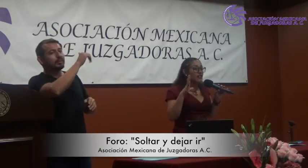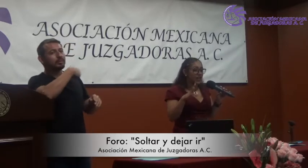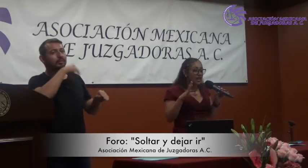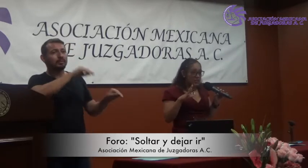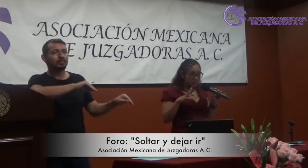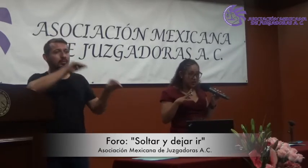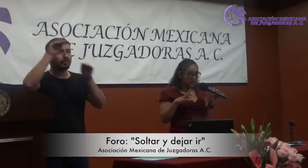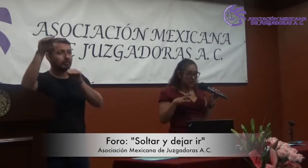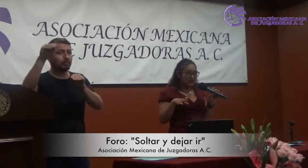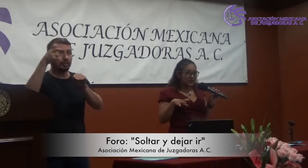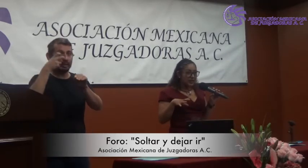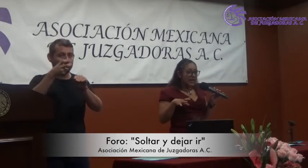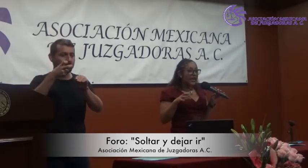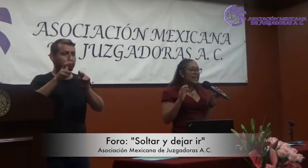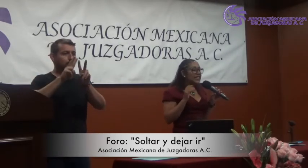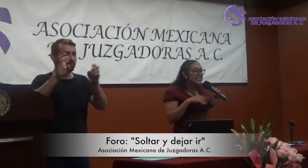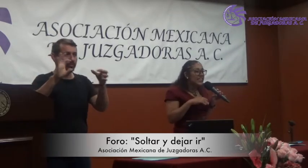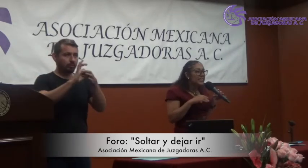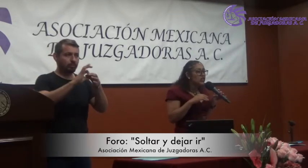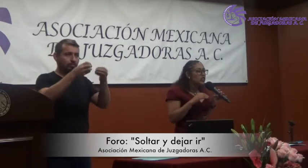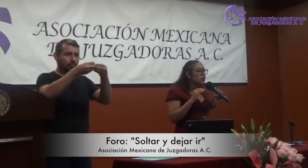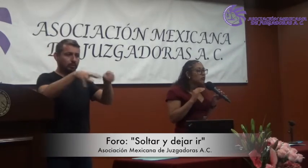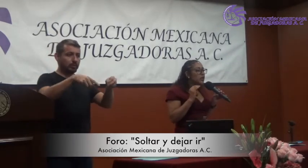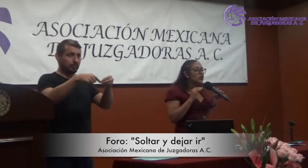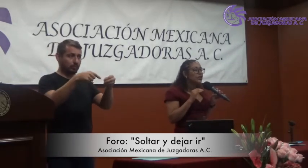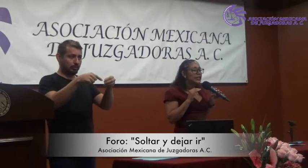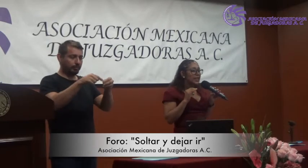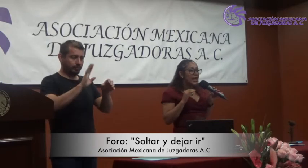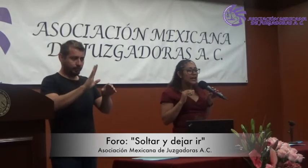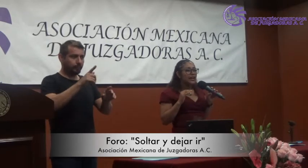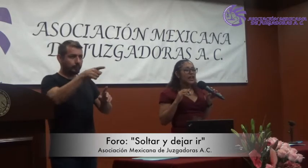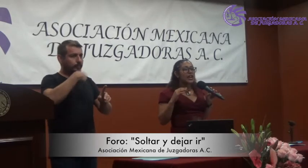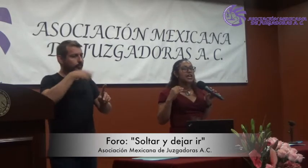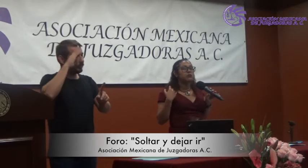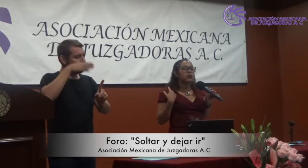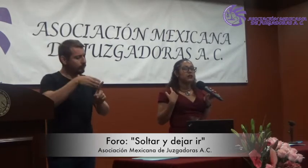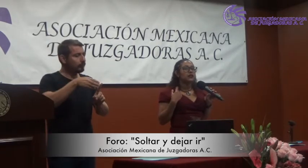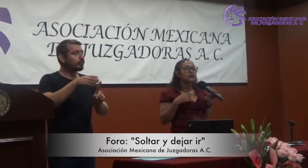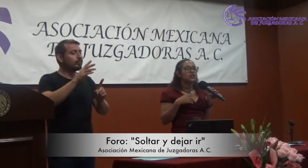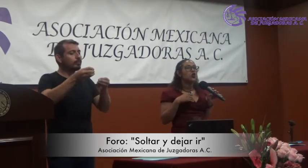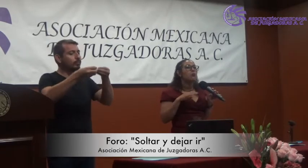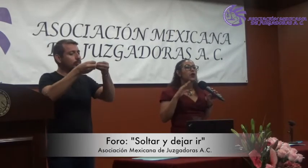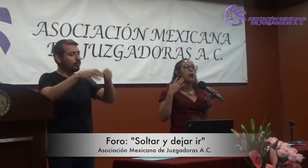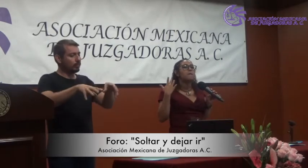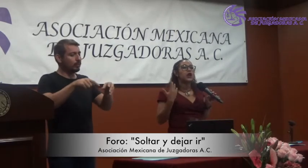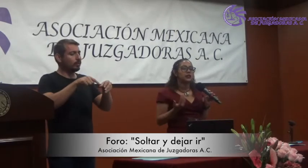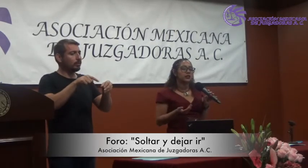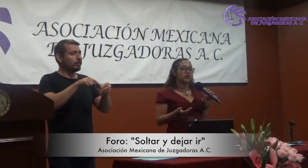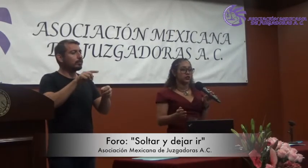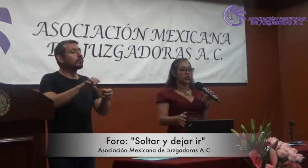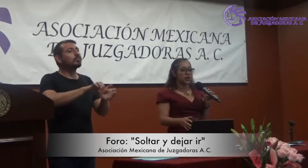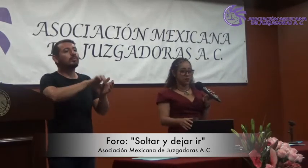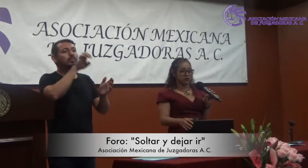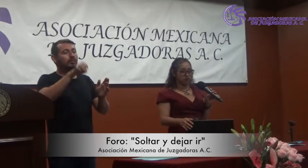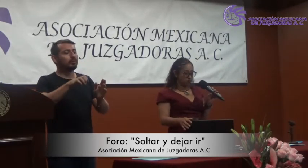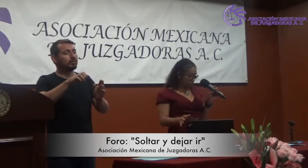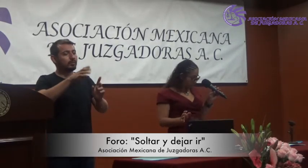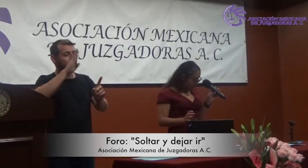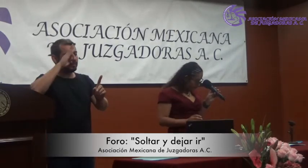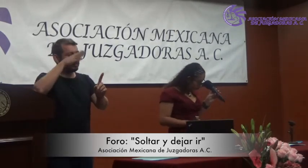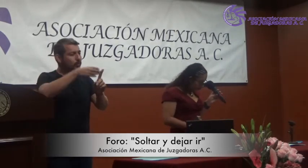eso se refieren las pérdidas. En este caso nos vamos a concentrar en las pérdidas que son por la muerte de un ser